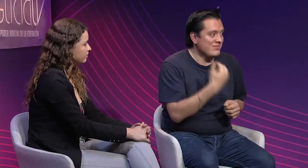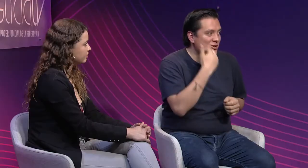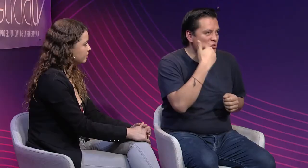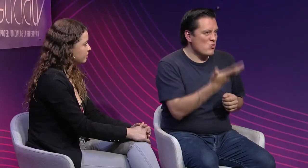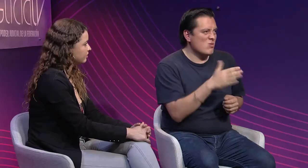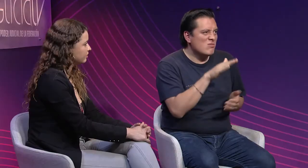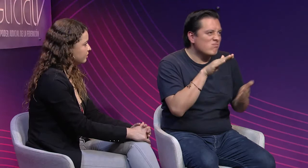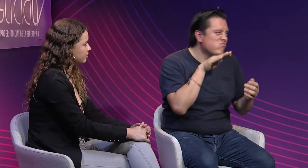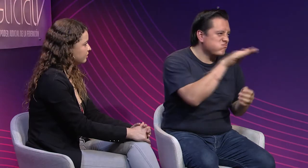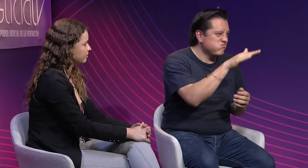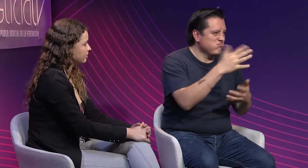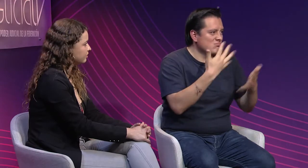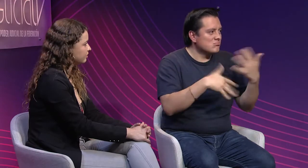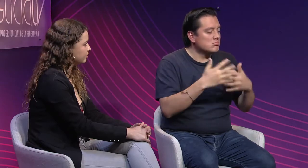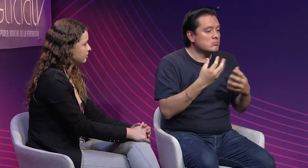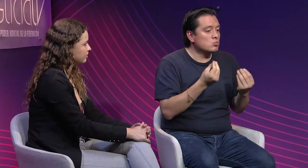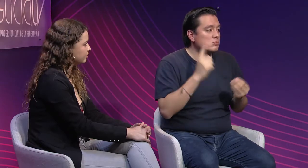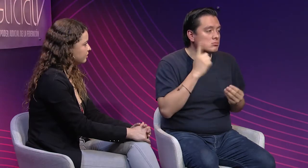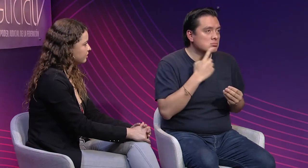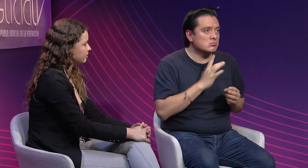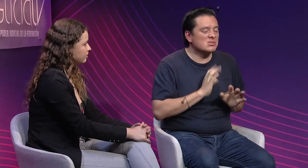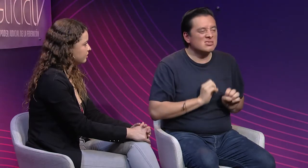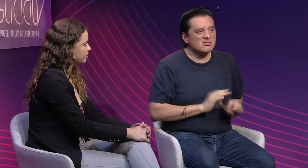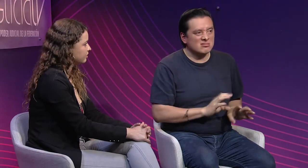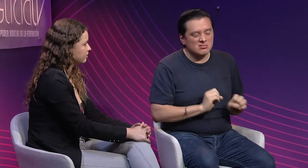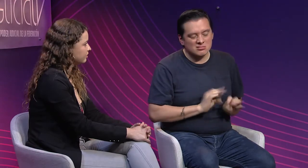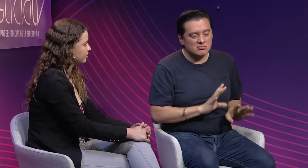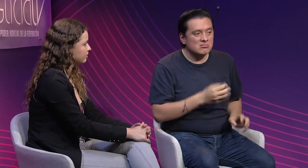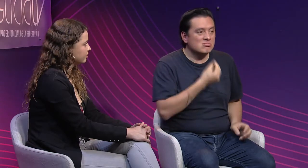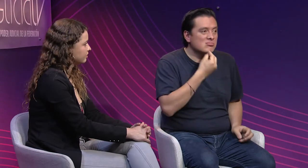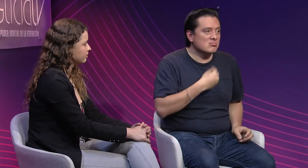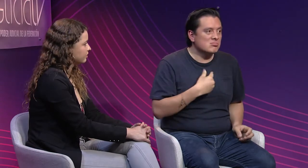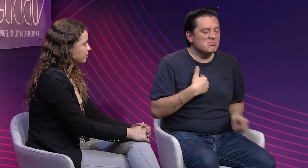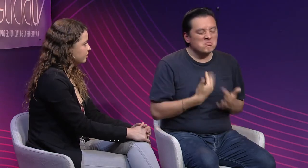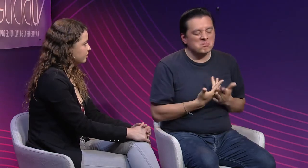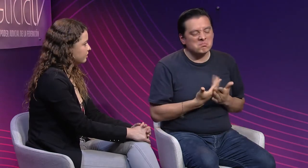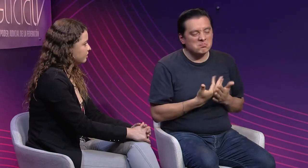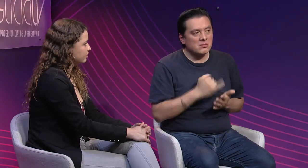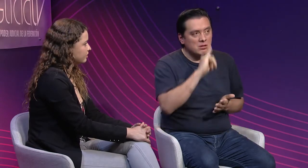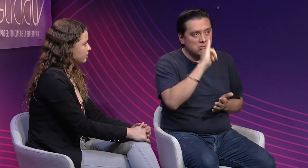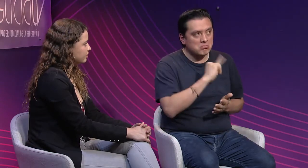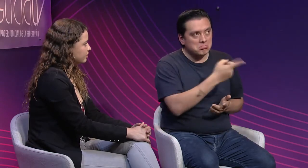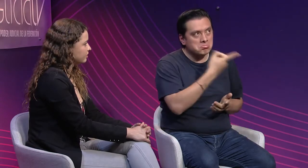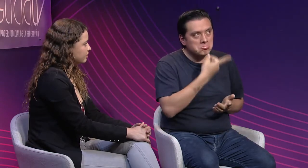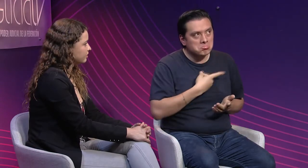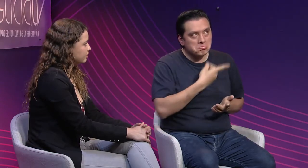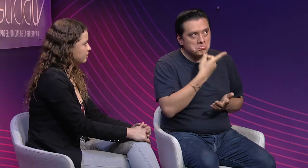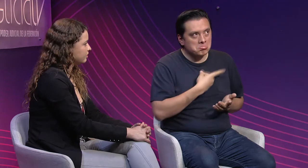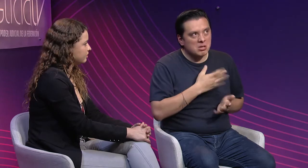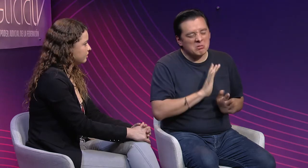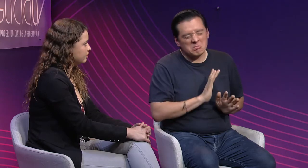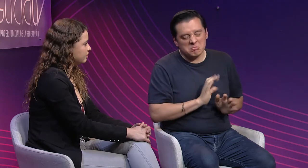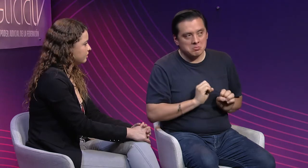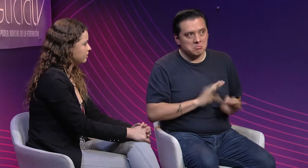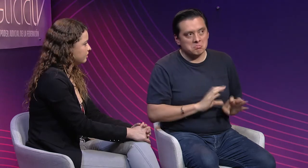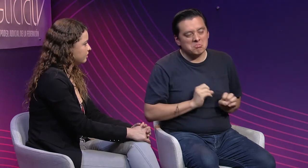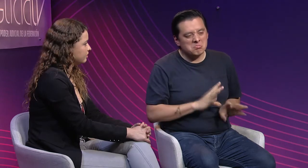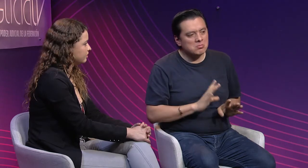parte de mí que estaba triste. ¿Triste por qué? Porque esa era la realidad que viven muchas personas sordas. Y yo quería como